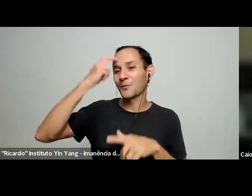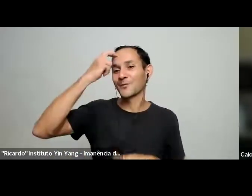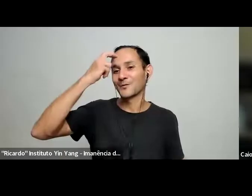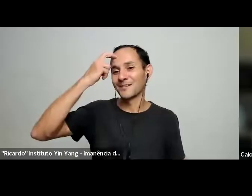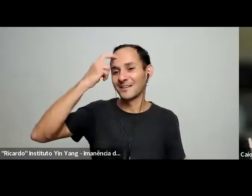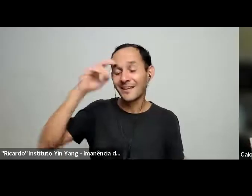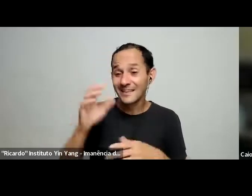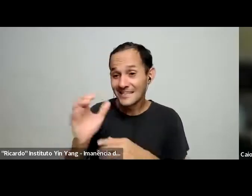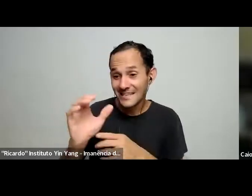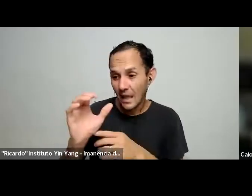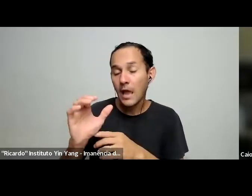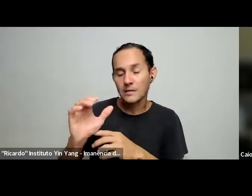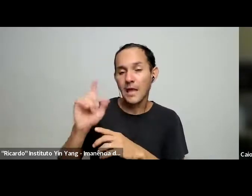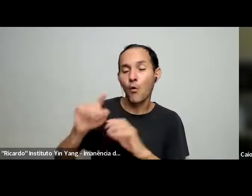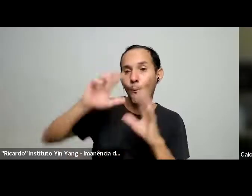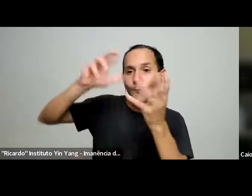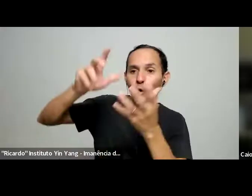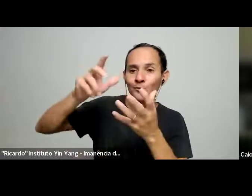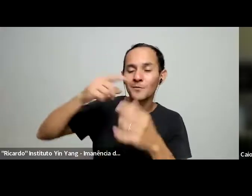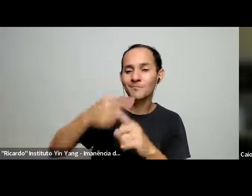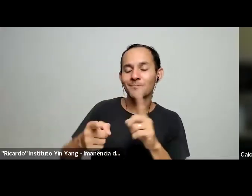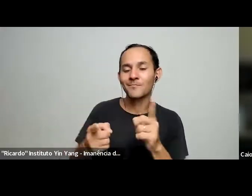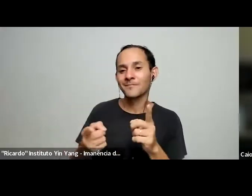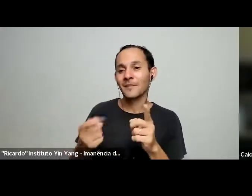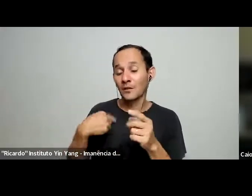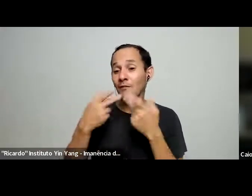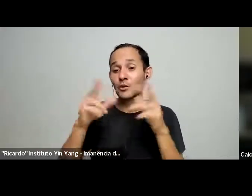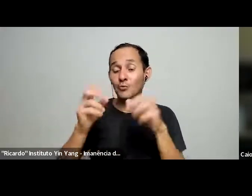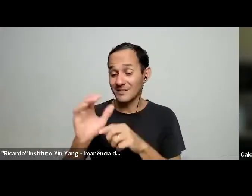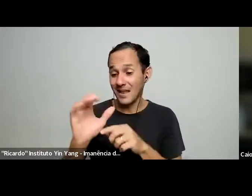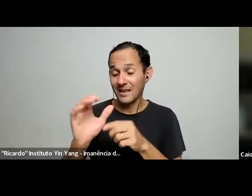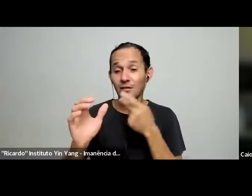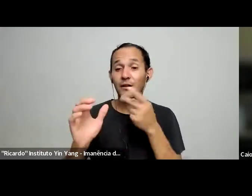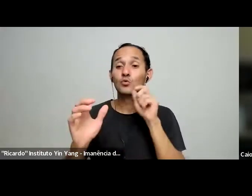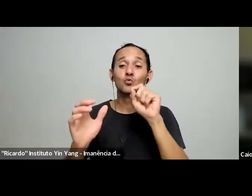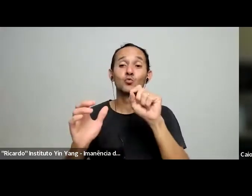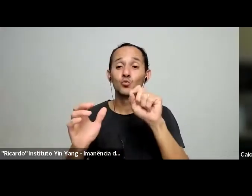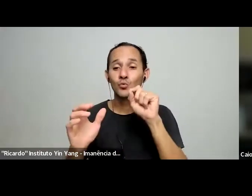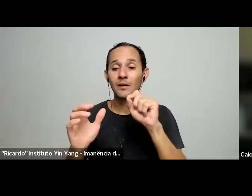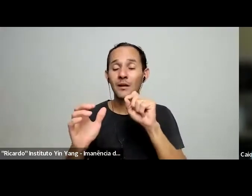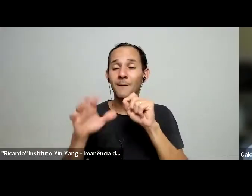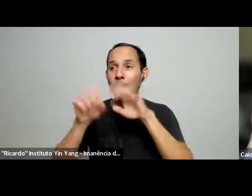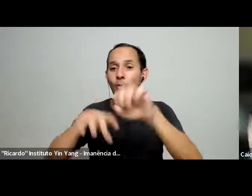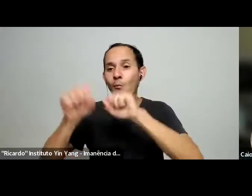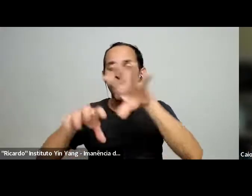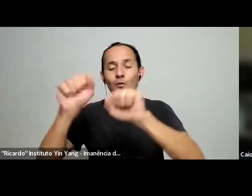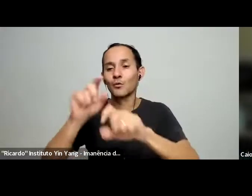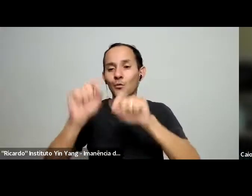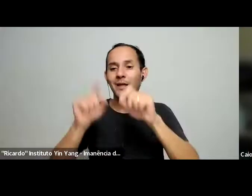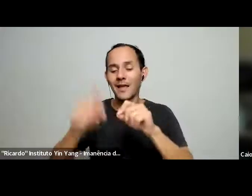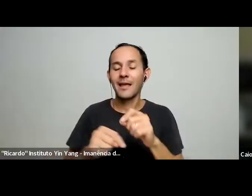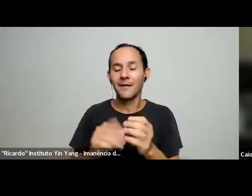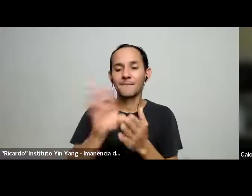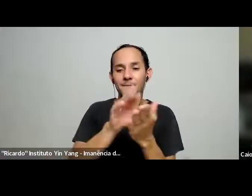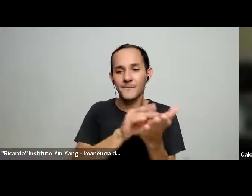E a ciência ela é global, ela não é local. Então, quando eu estou falando de ciência, eu estou falando de uma busca que passa por bases de dados que